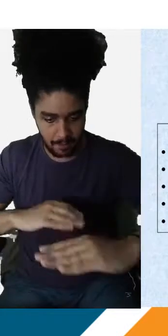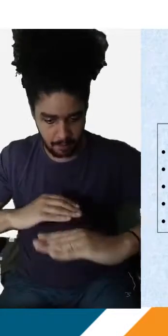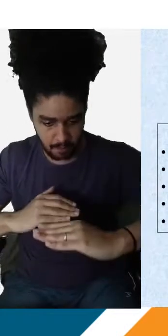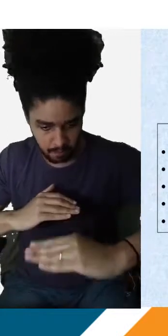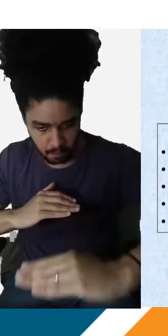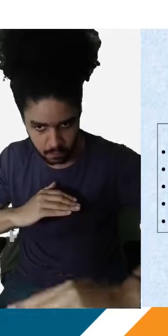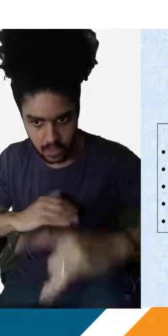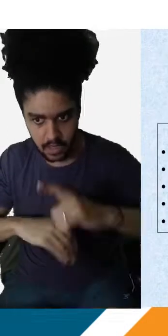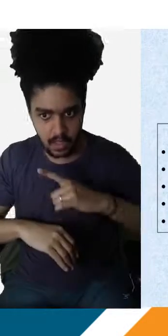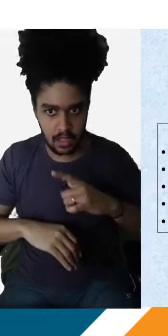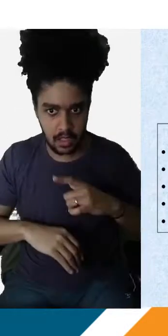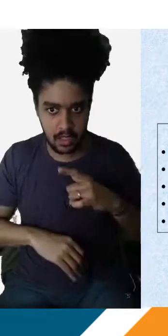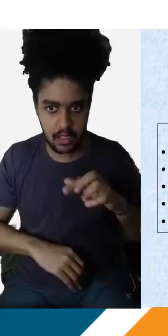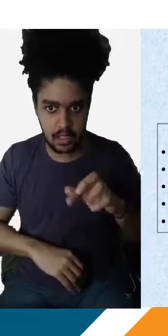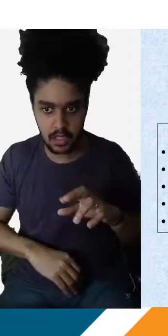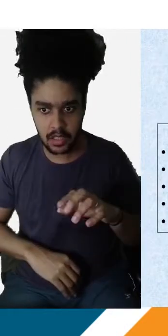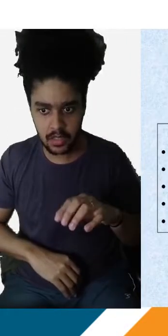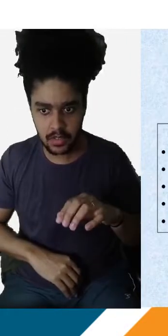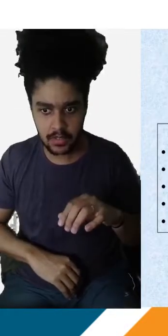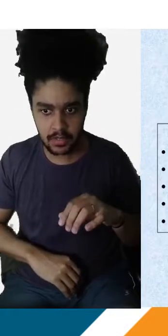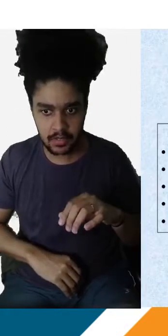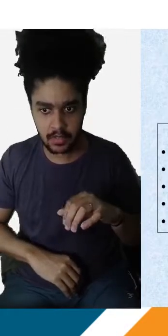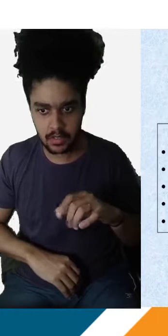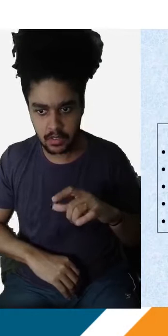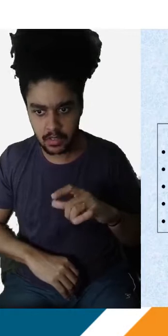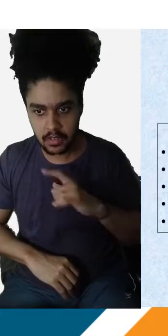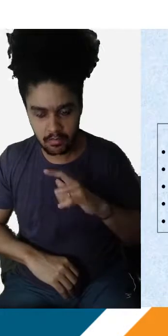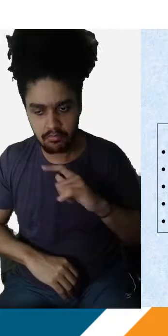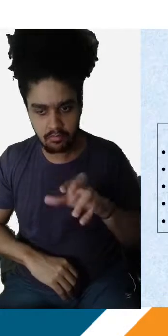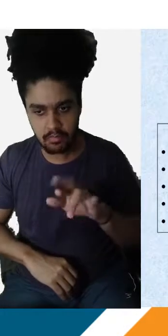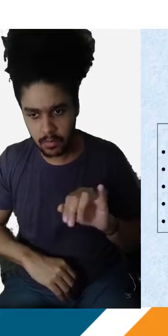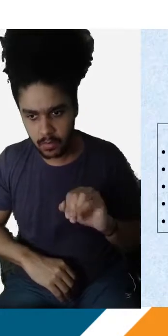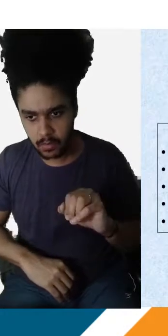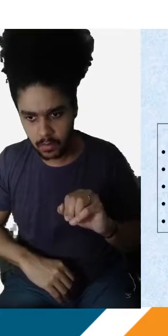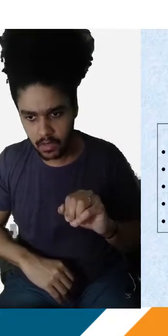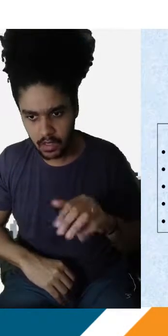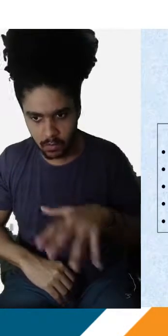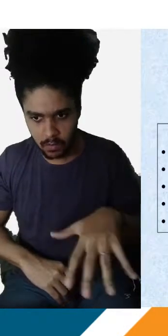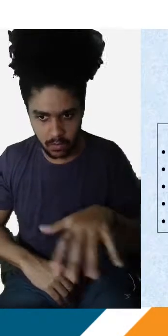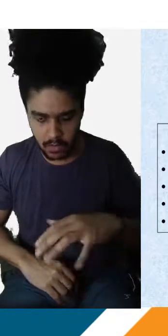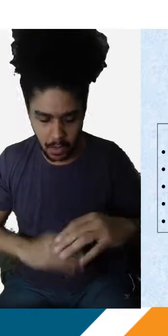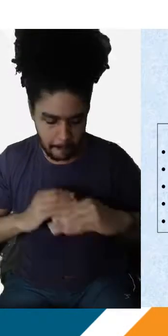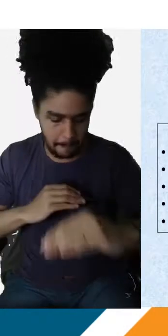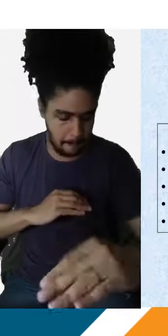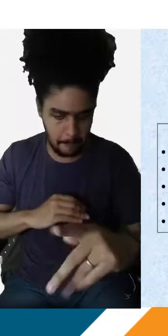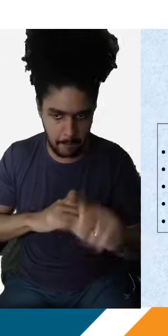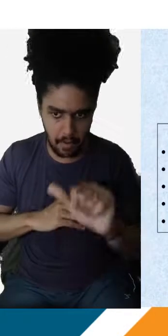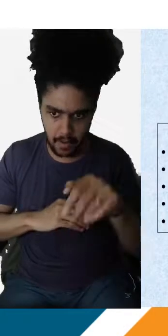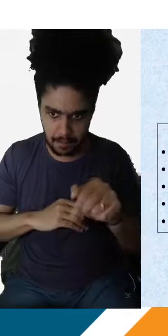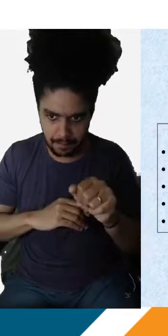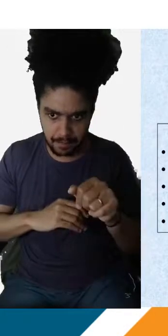Esses rios apresentam pequena declividade por conta justamente da sua área plana